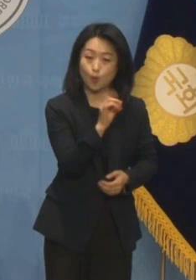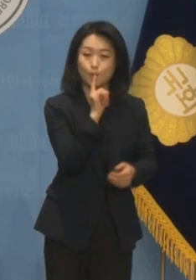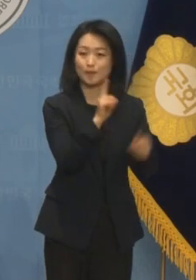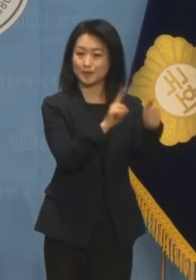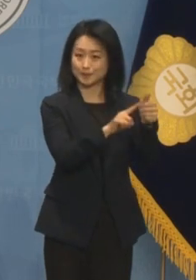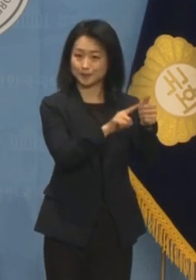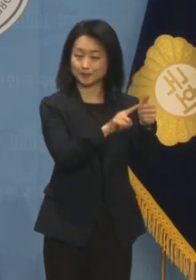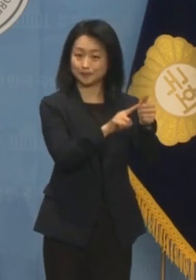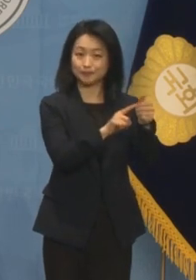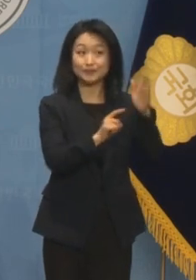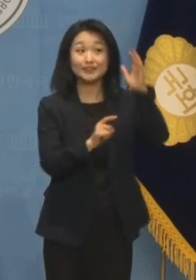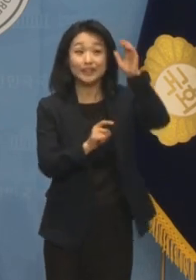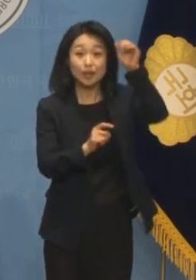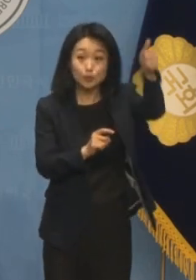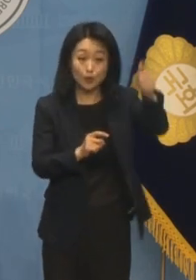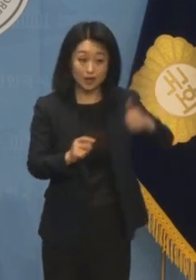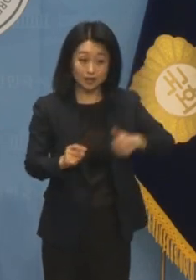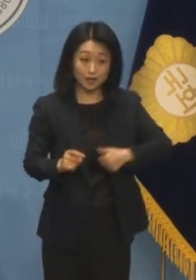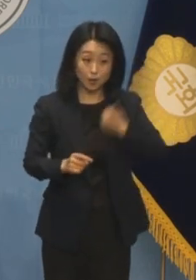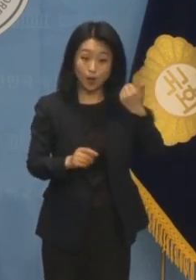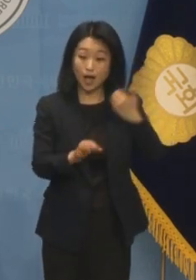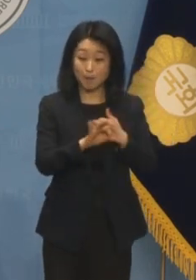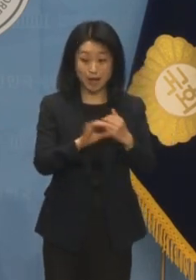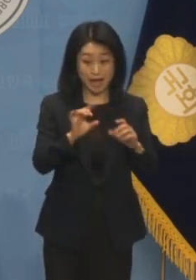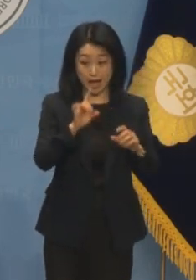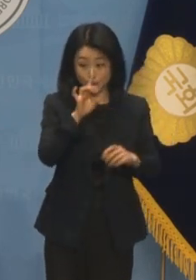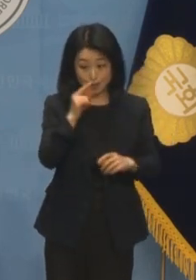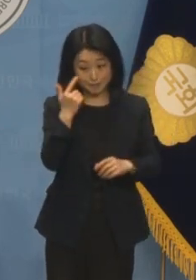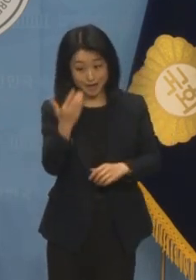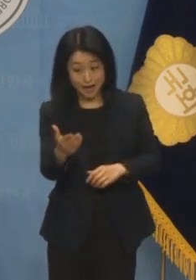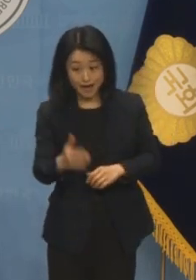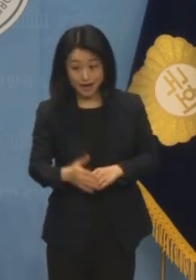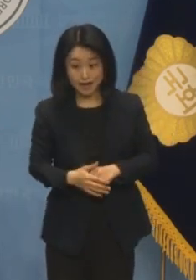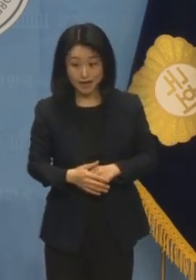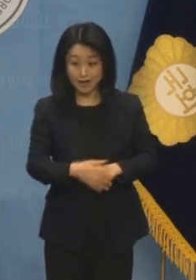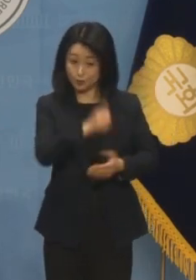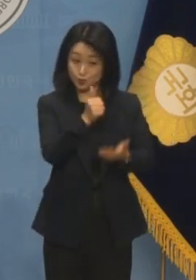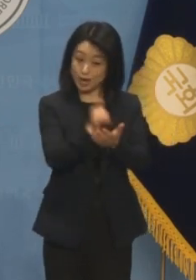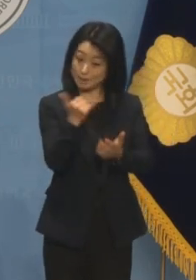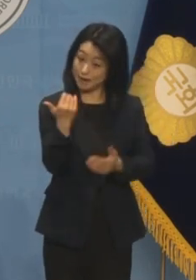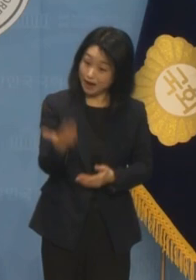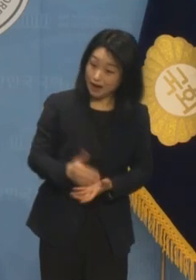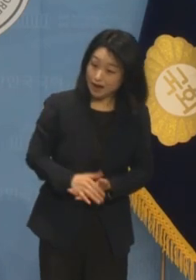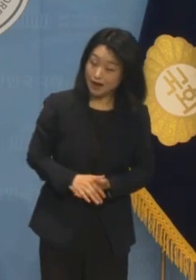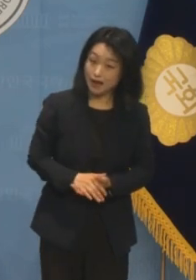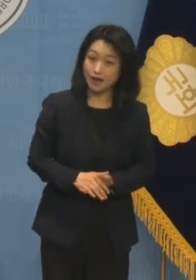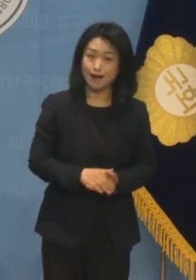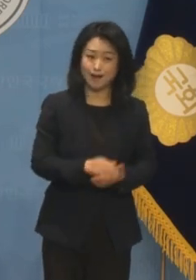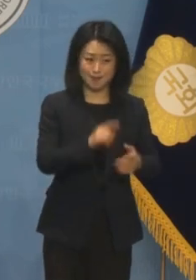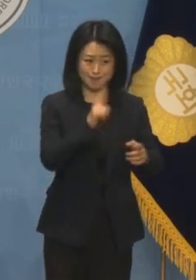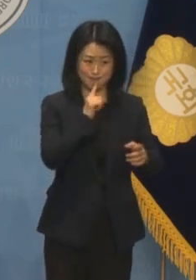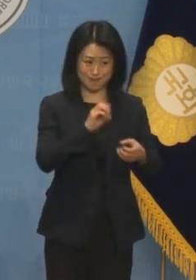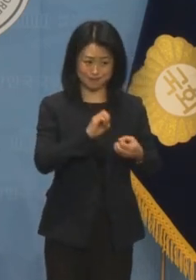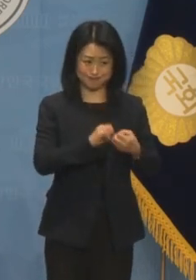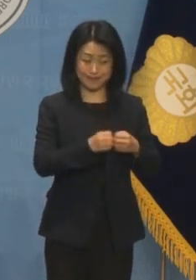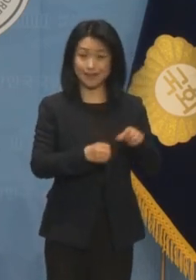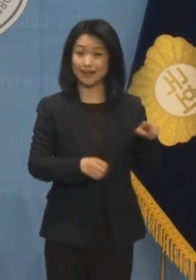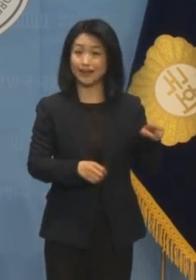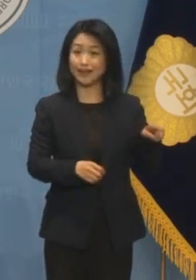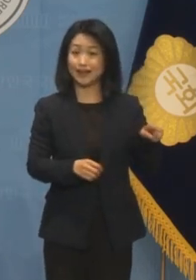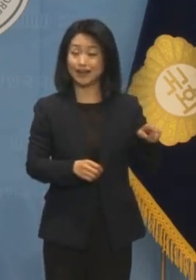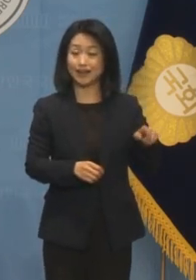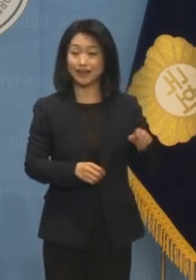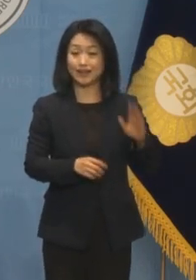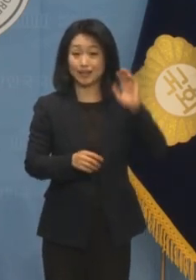나서서 대통령이 로하면 안되나 한게 죄인가 억지를 렸습니다